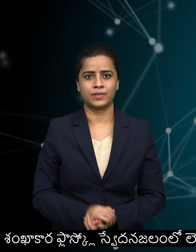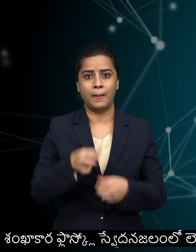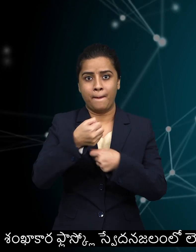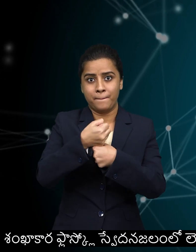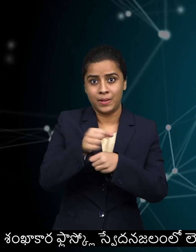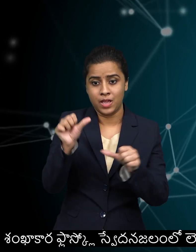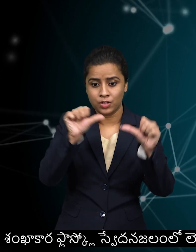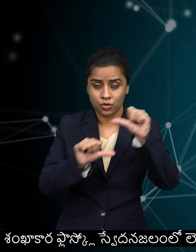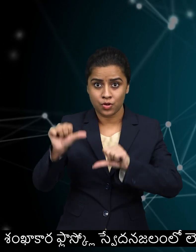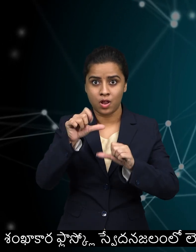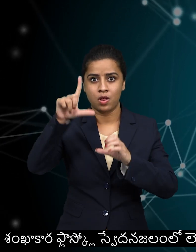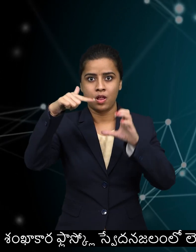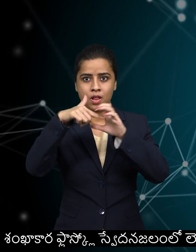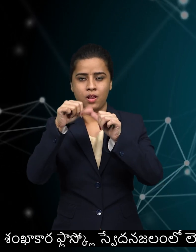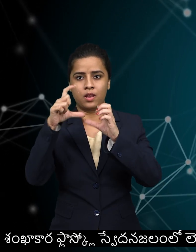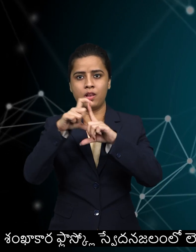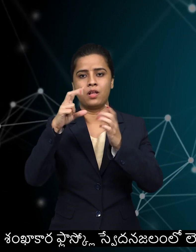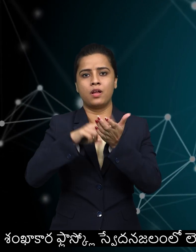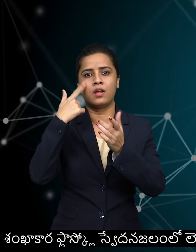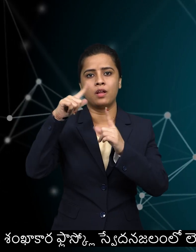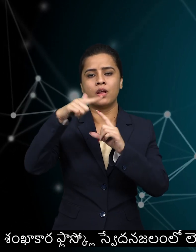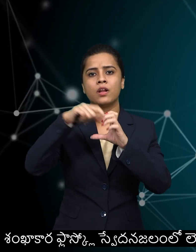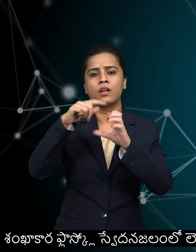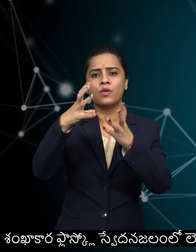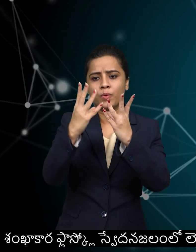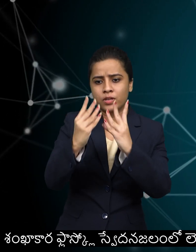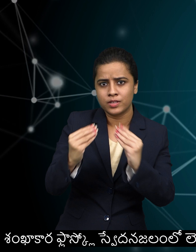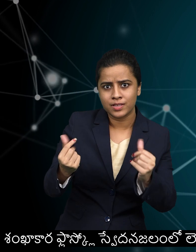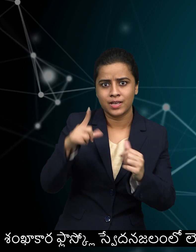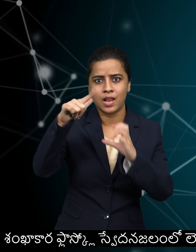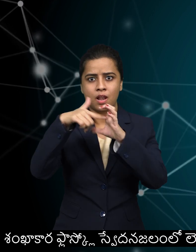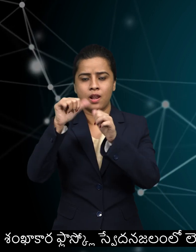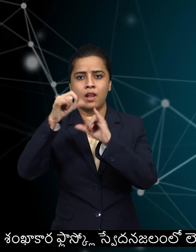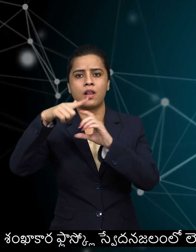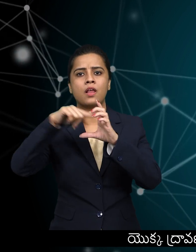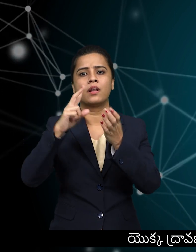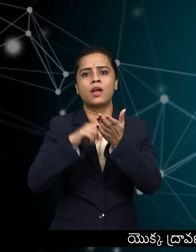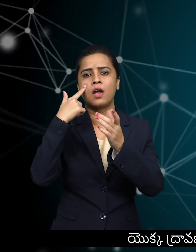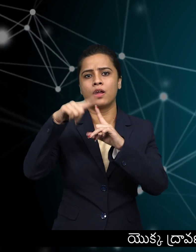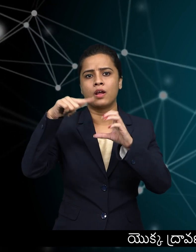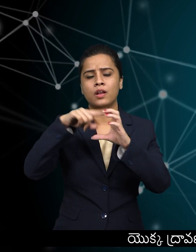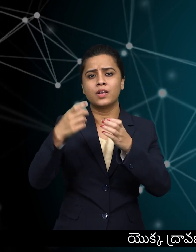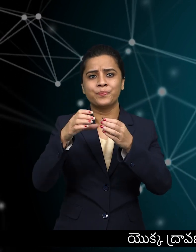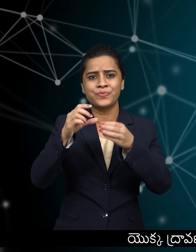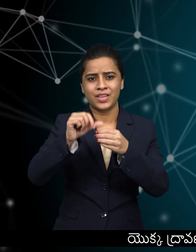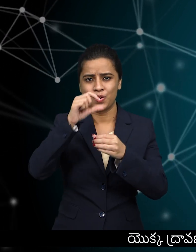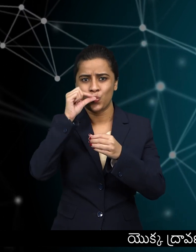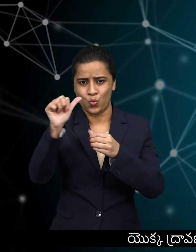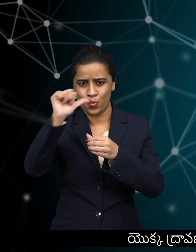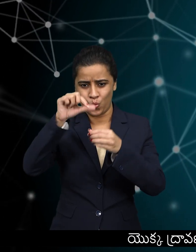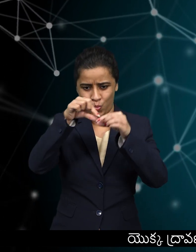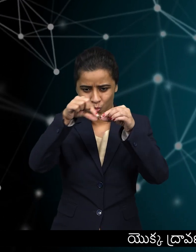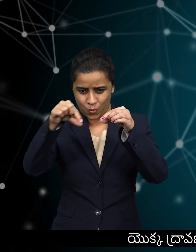శంఖాకార ఫ్లాస్కులో స్వేదన జలంలో లెడ్ నైట్రేట్ను కరిగించడం ద్వారా లెడ్ నైట్రేట్ యొక్క ద్రావణాన్ని సిద్ధం